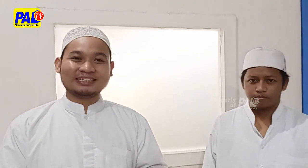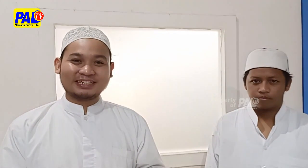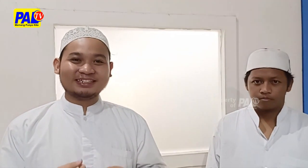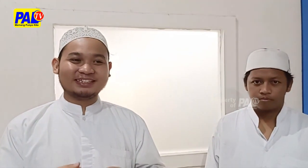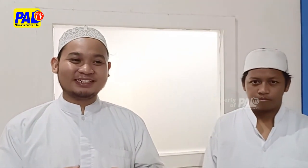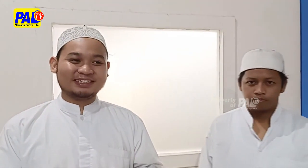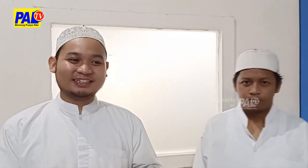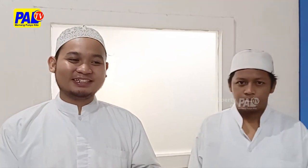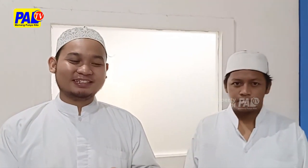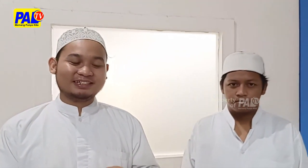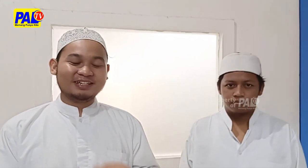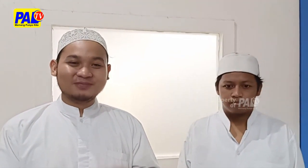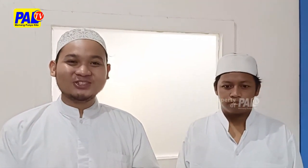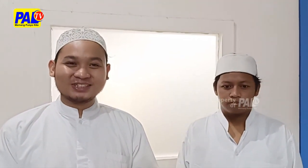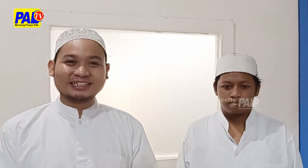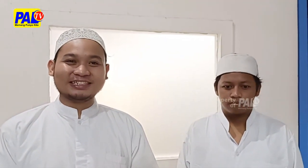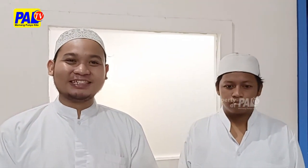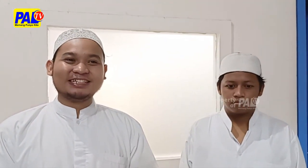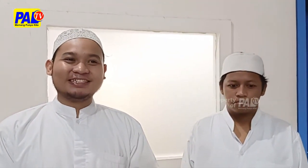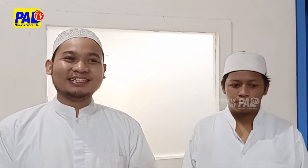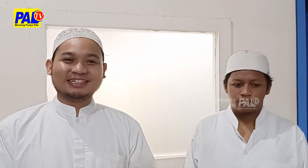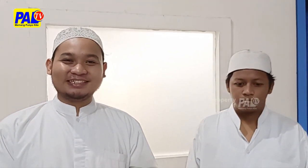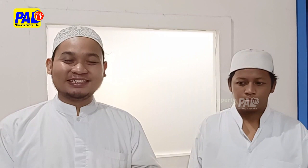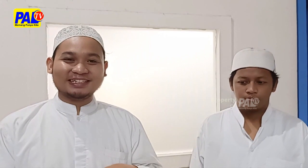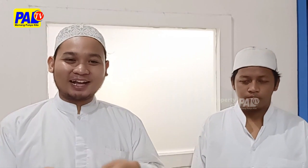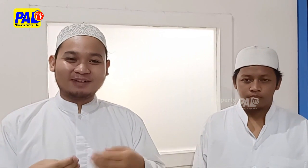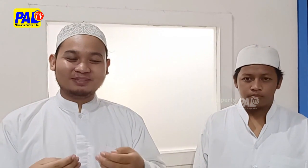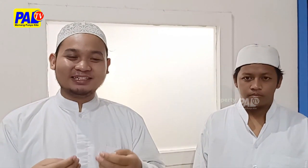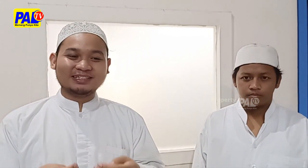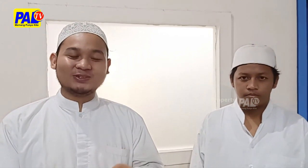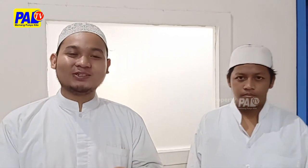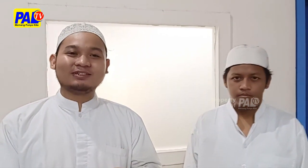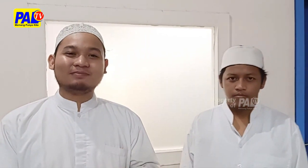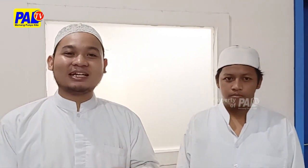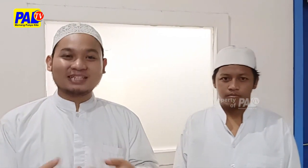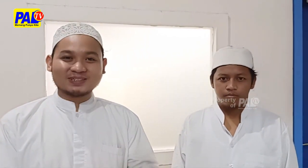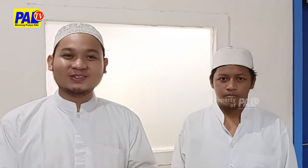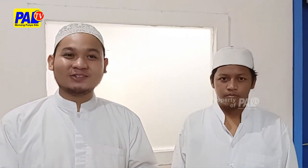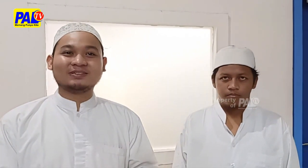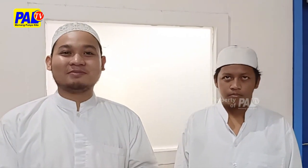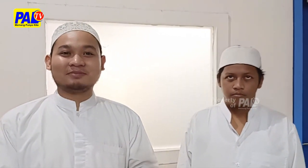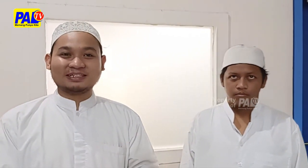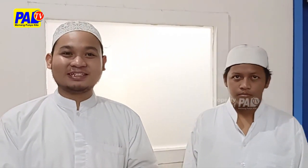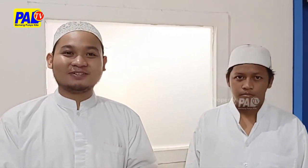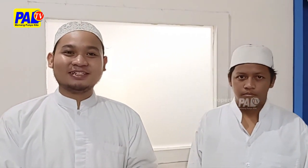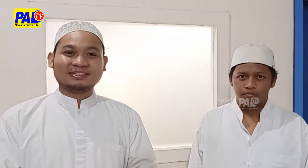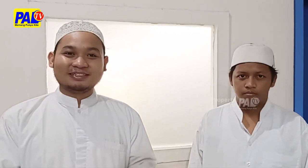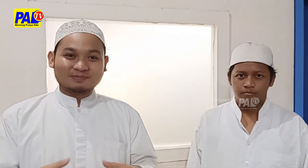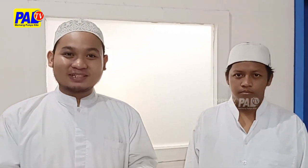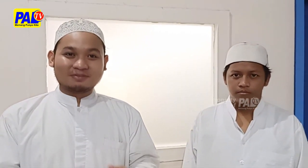memberikan ilmu juga ini. Jadi di sini kami ini juga belajar juga bersama mereka. Bersama